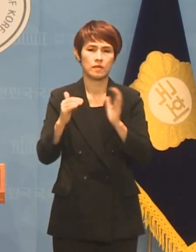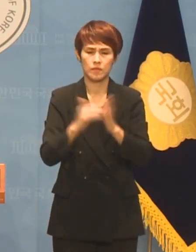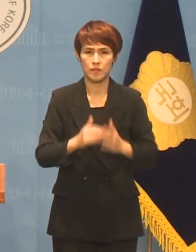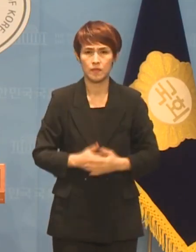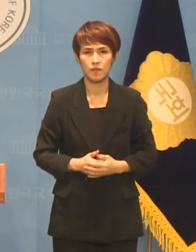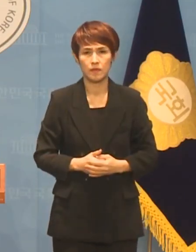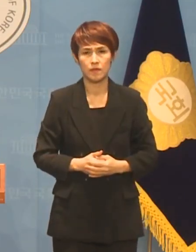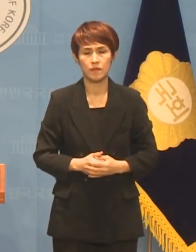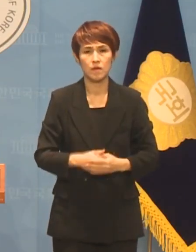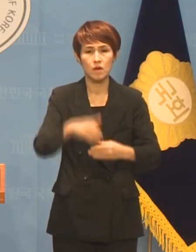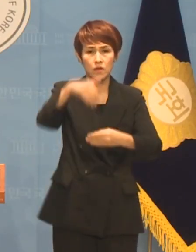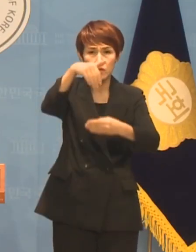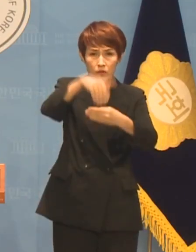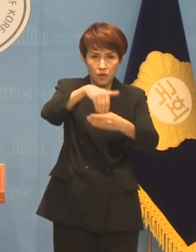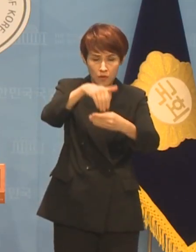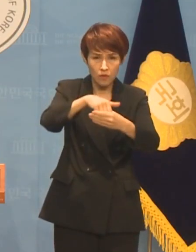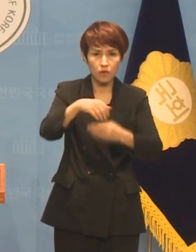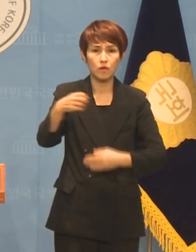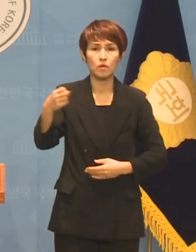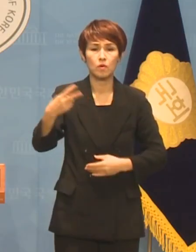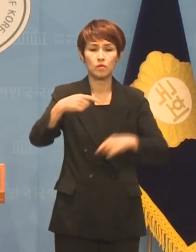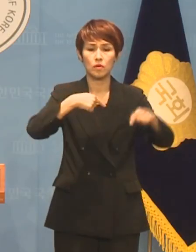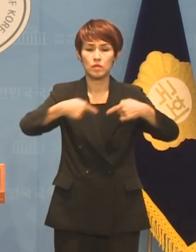민주주의의 꽃인 선거와 참정권을